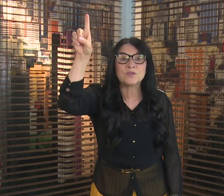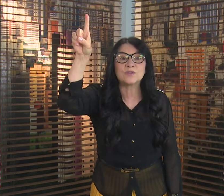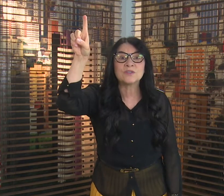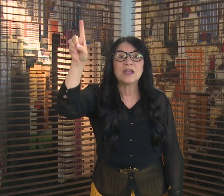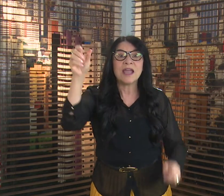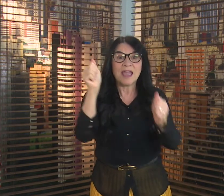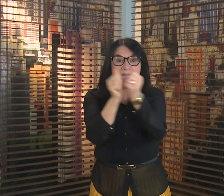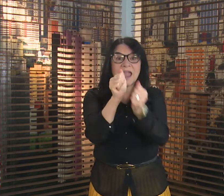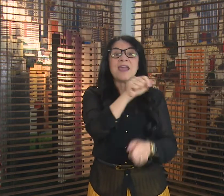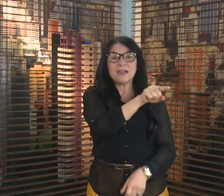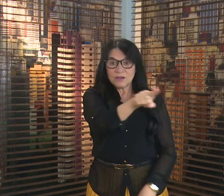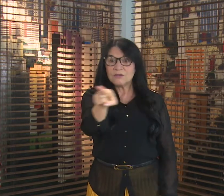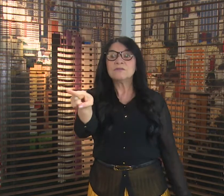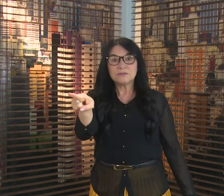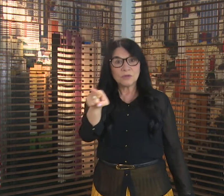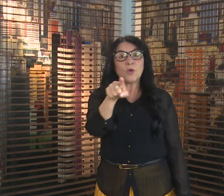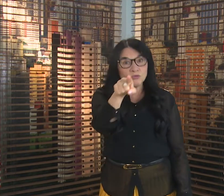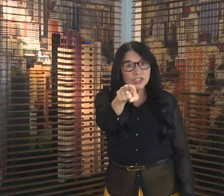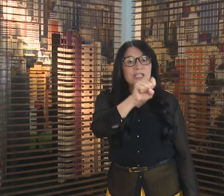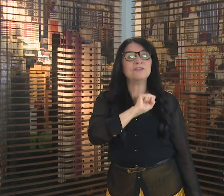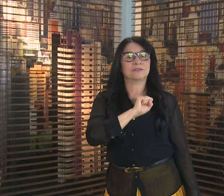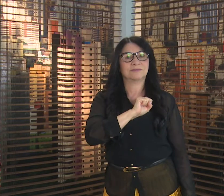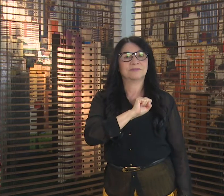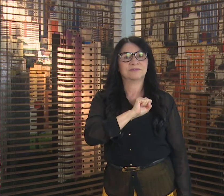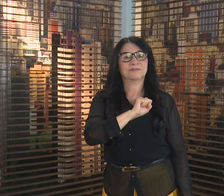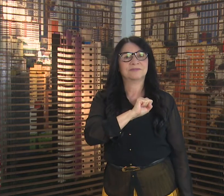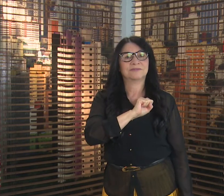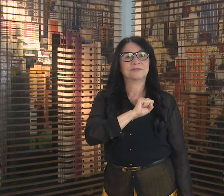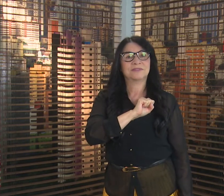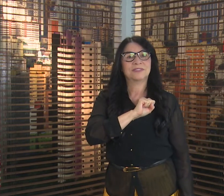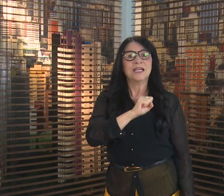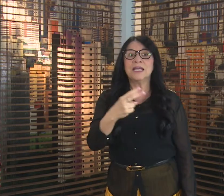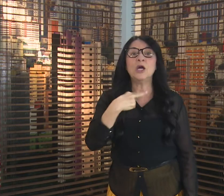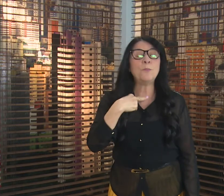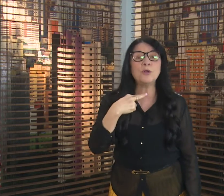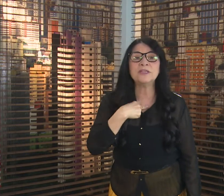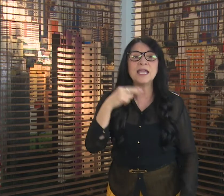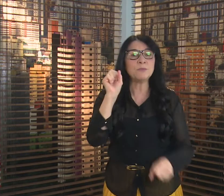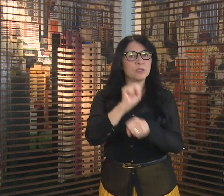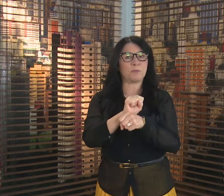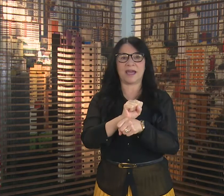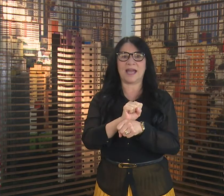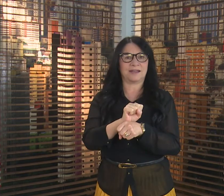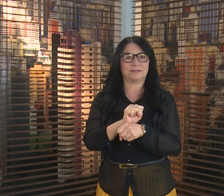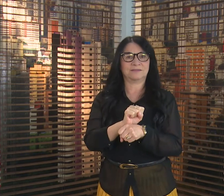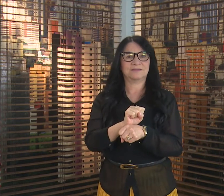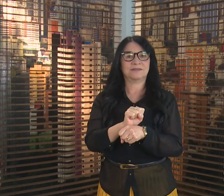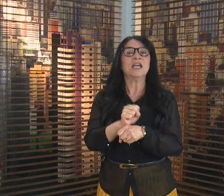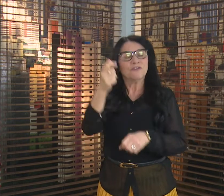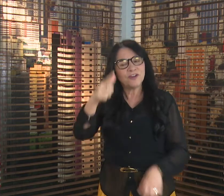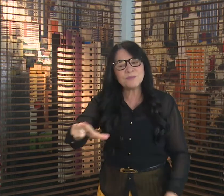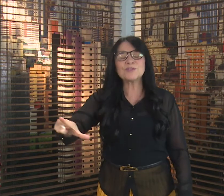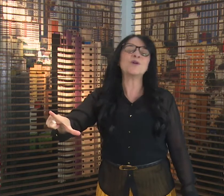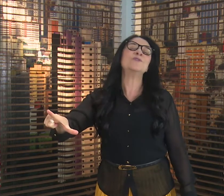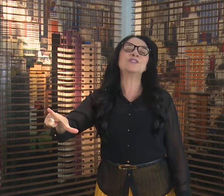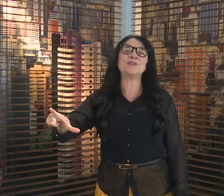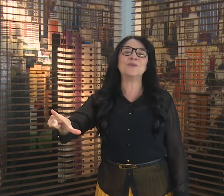Deus é contigo. Não podemos parar, vamos